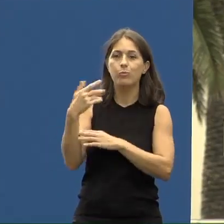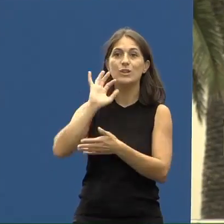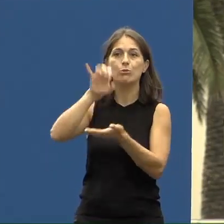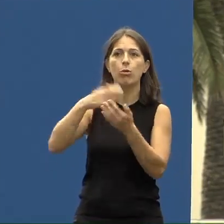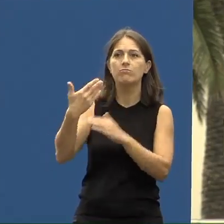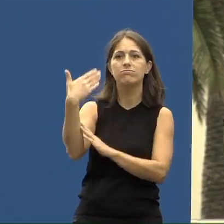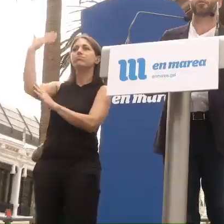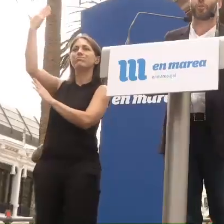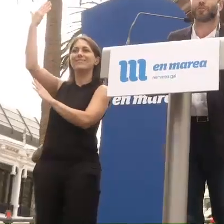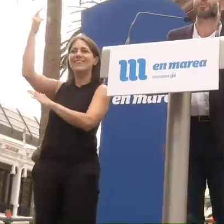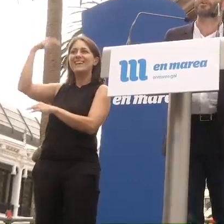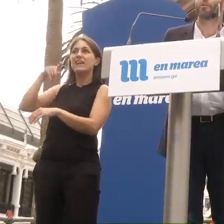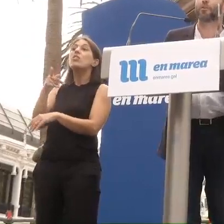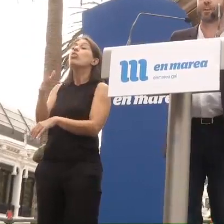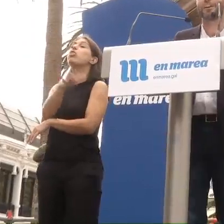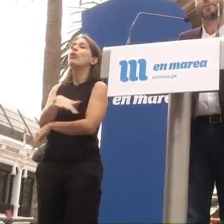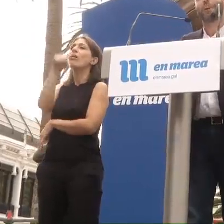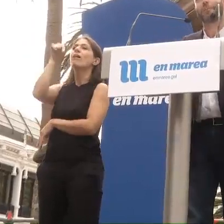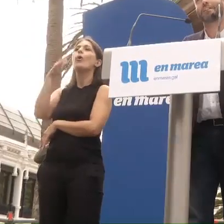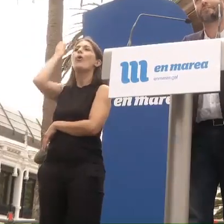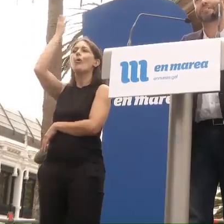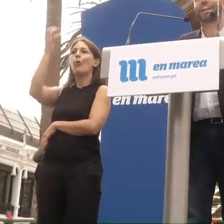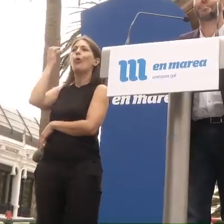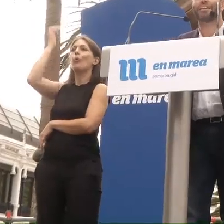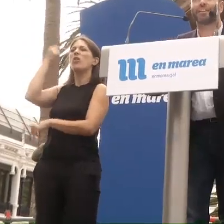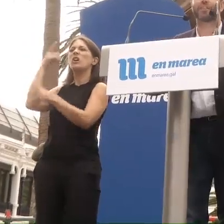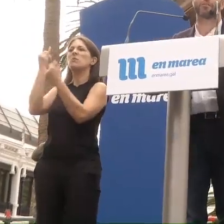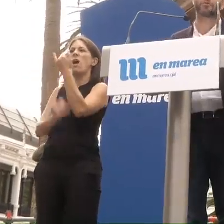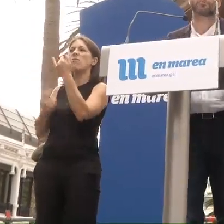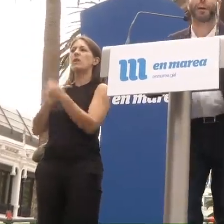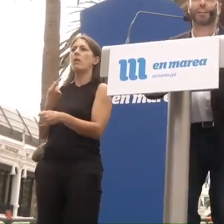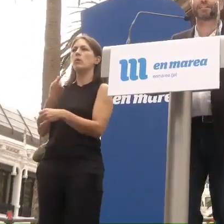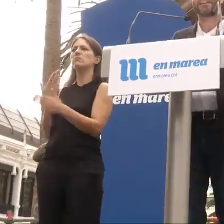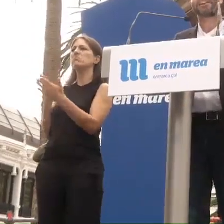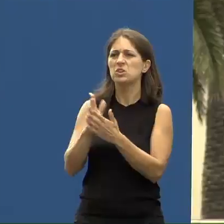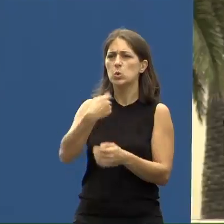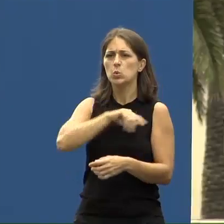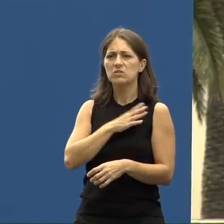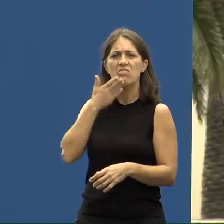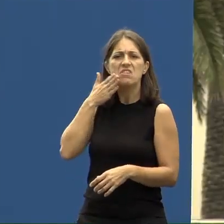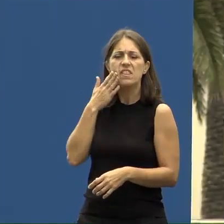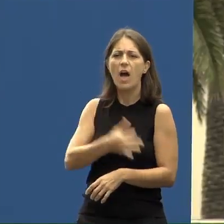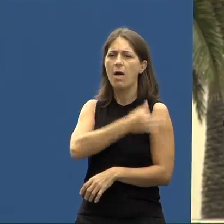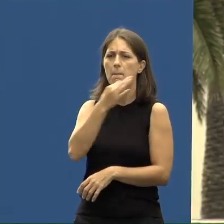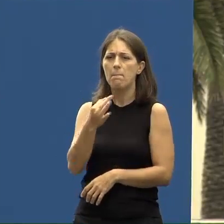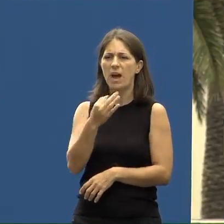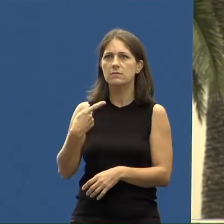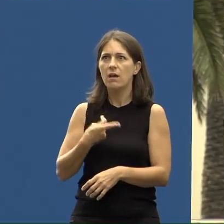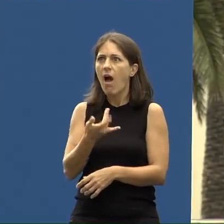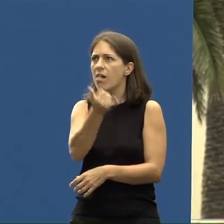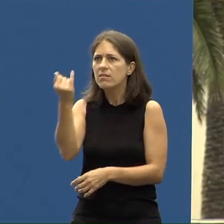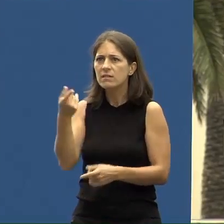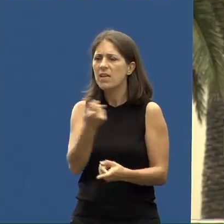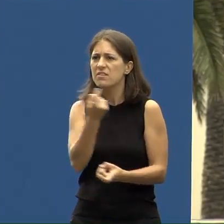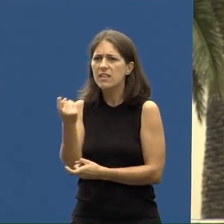oficial e foi precisamente no Concello da Coruña para manifestar a dignidade do noso país e a nosa necesidade de existir e de